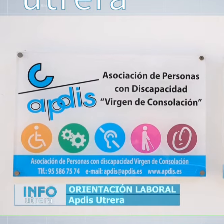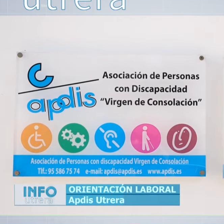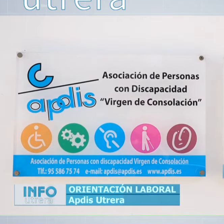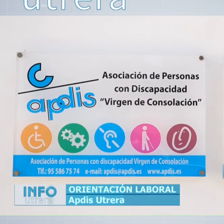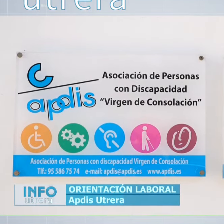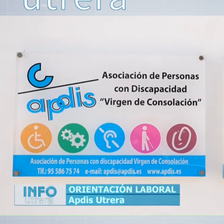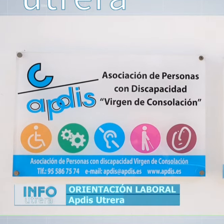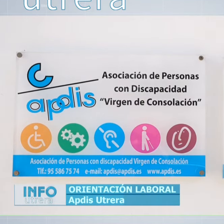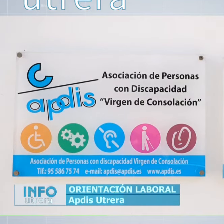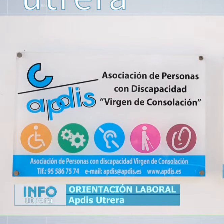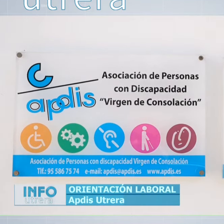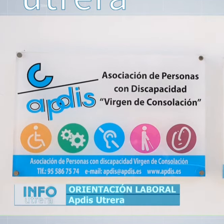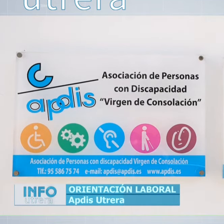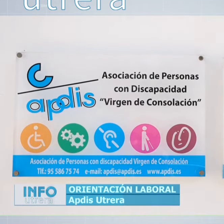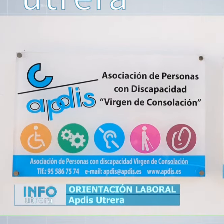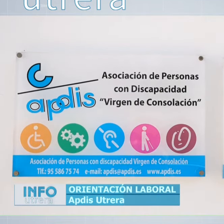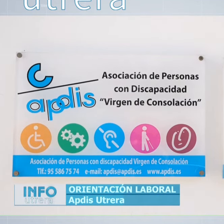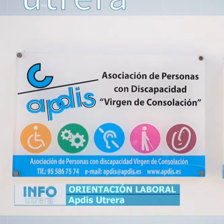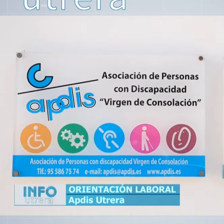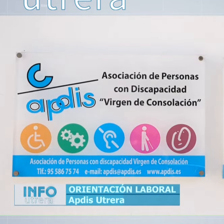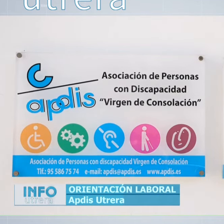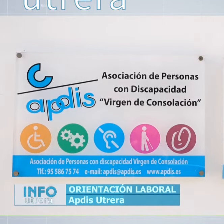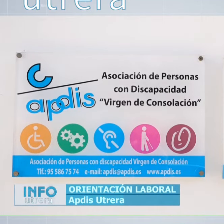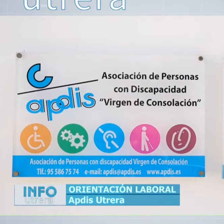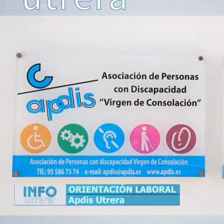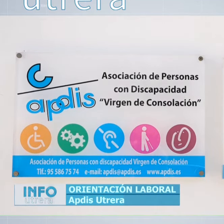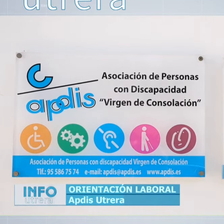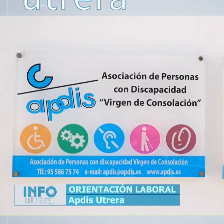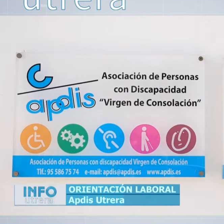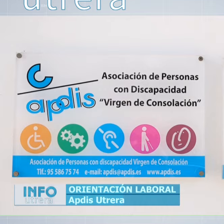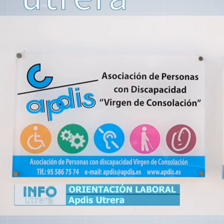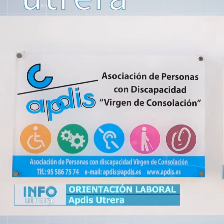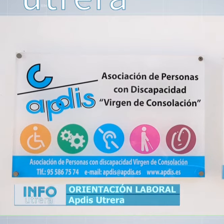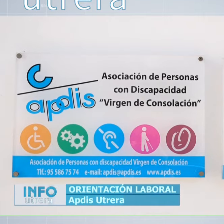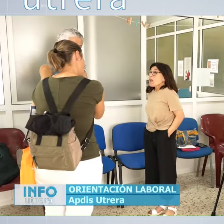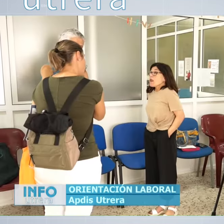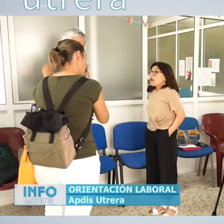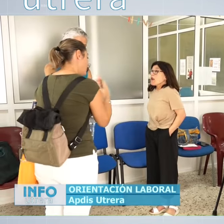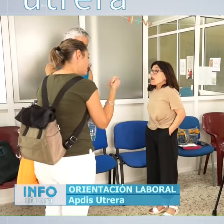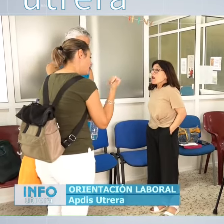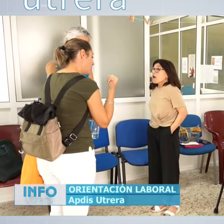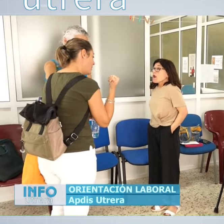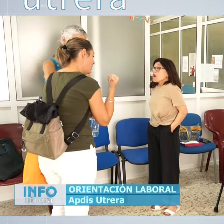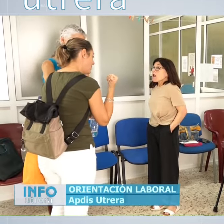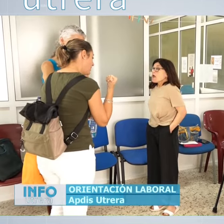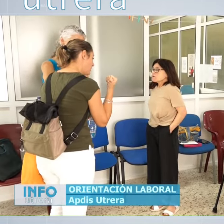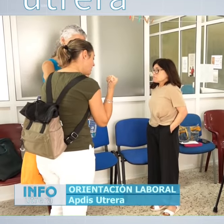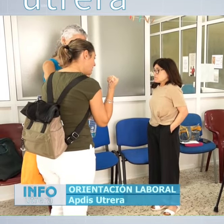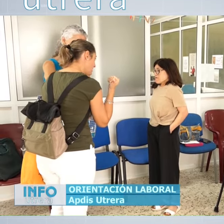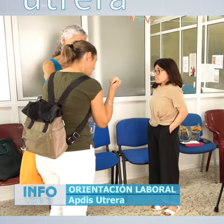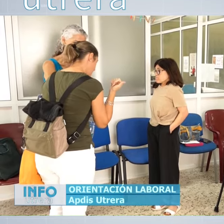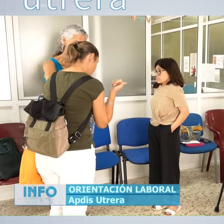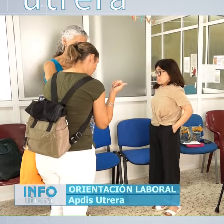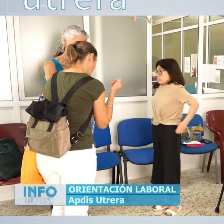sido financiado por la Consejería de Empleo, Empresa y Trabajo Autónomo de la Junta de Andalucía como parte del programa